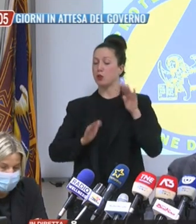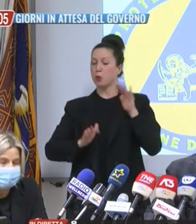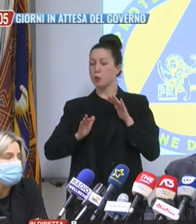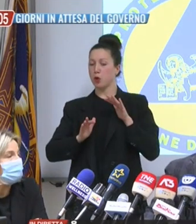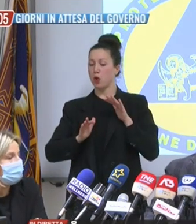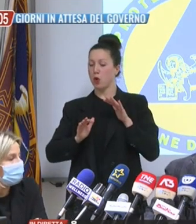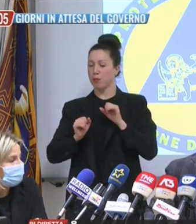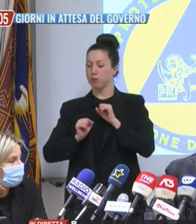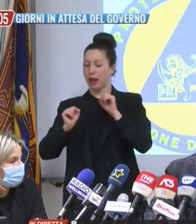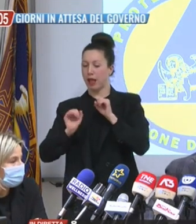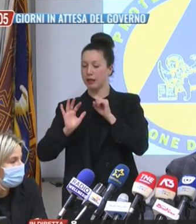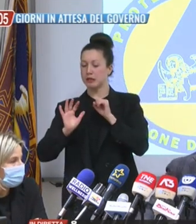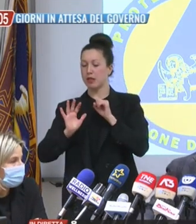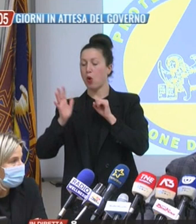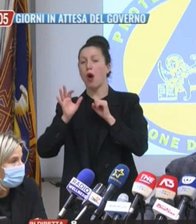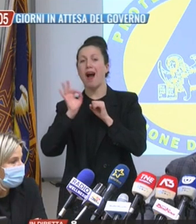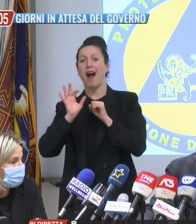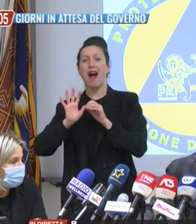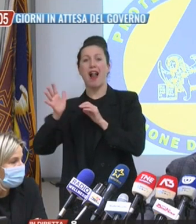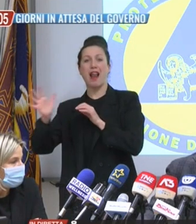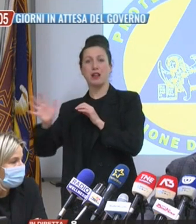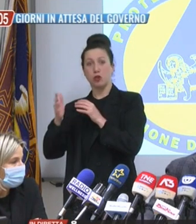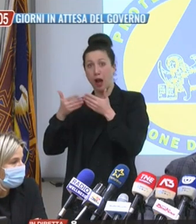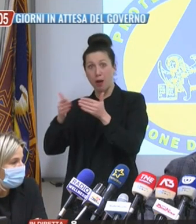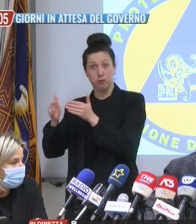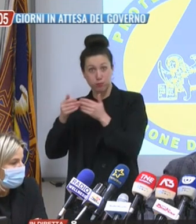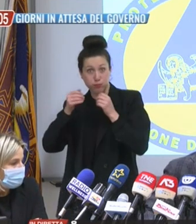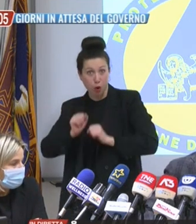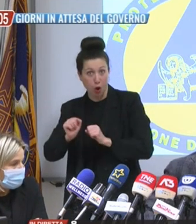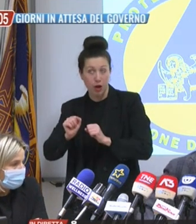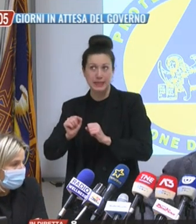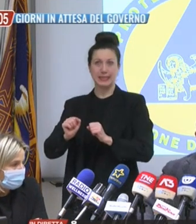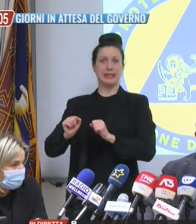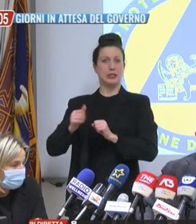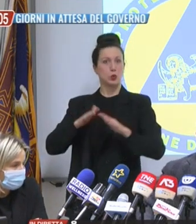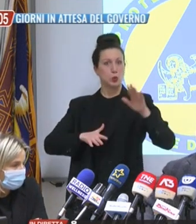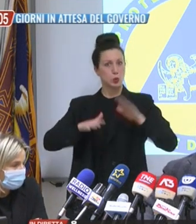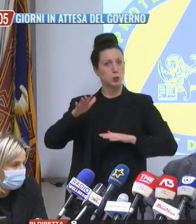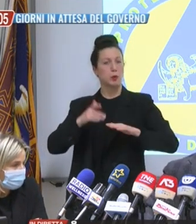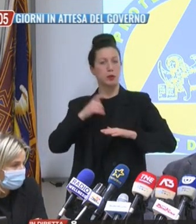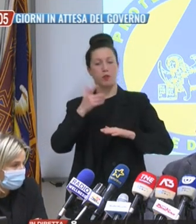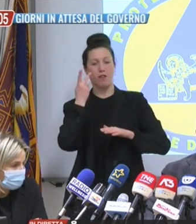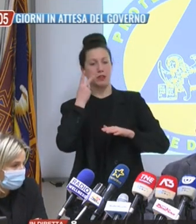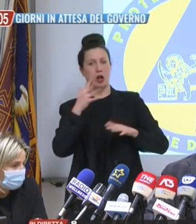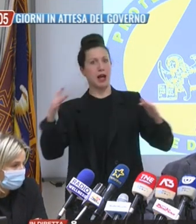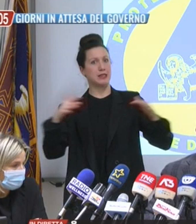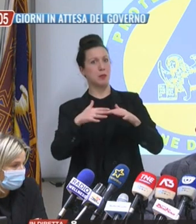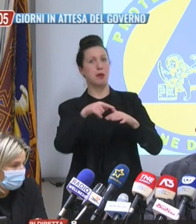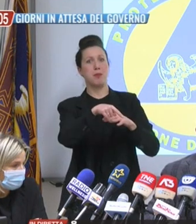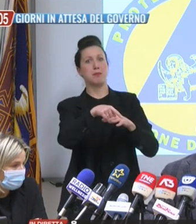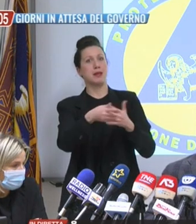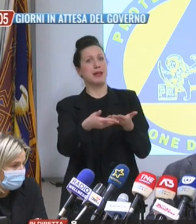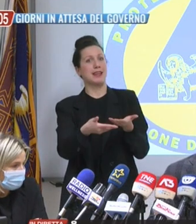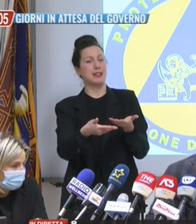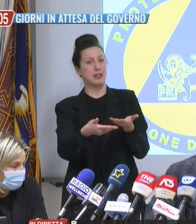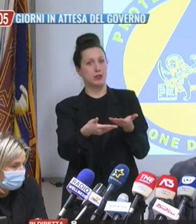ma se già quello che potevano allargare, no, cioè, quel po' di allargamento si poteva